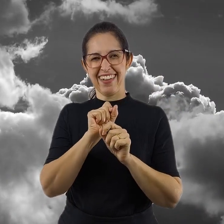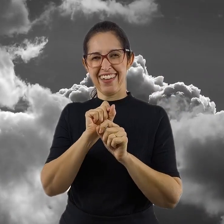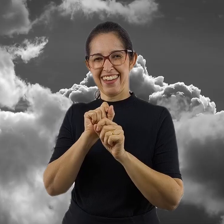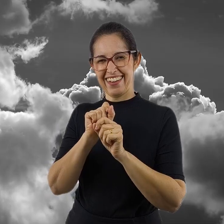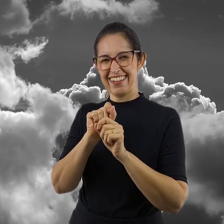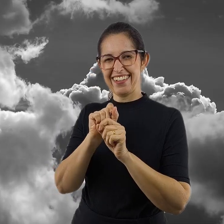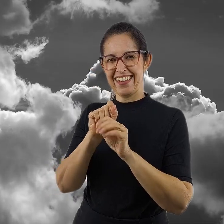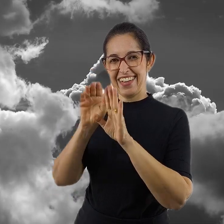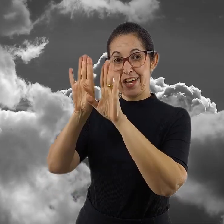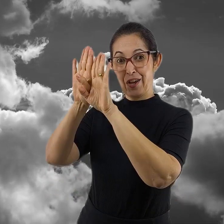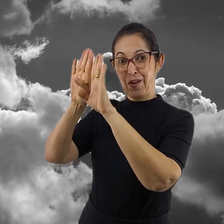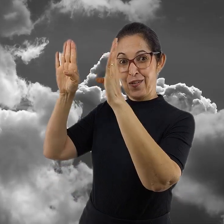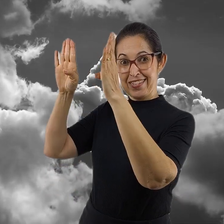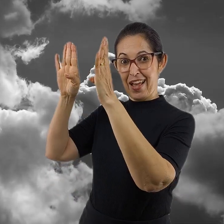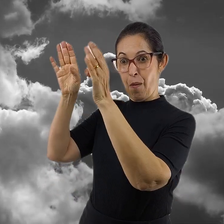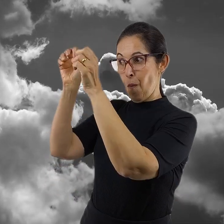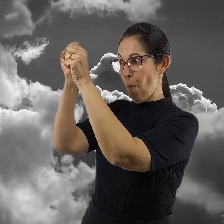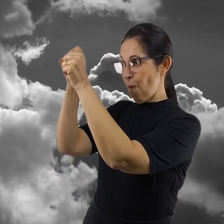do amor de Deus,